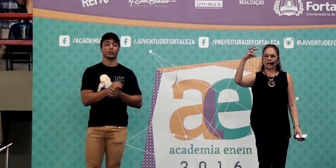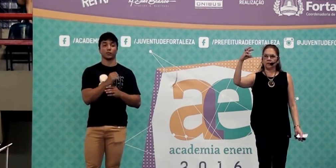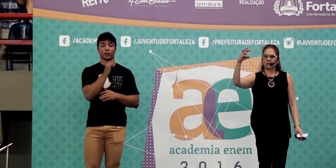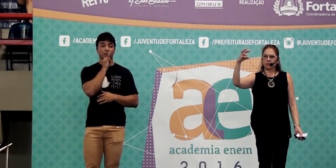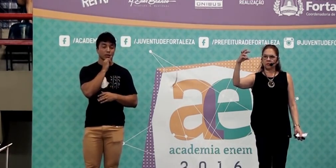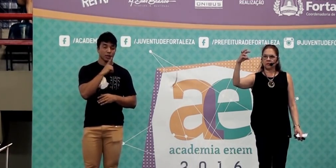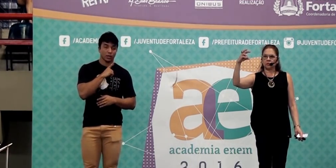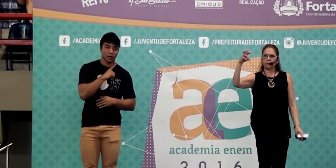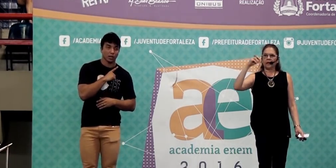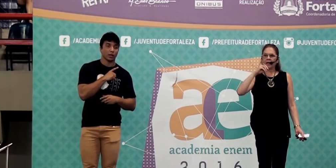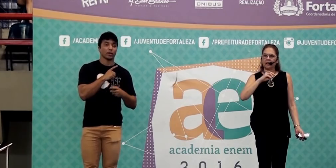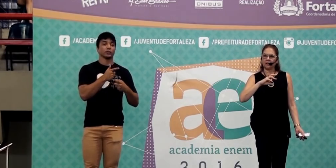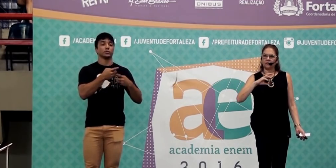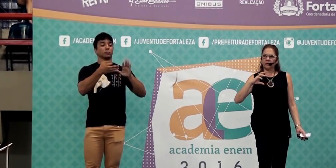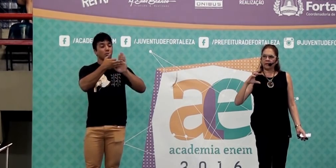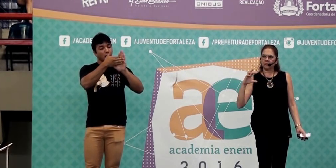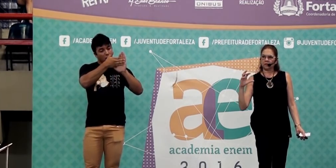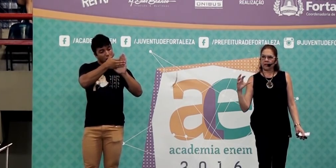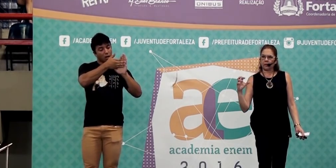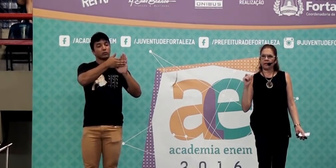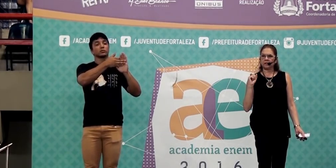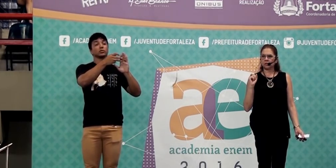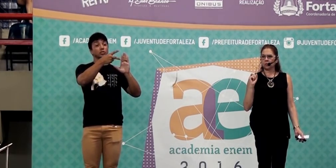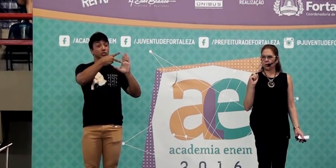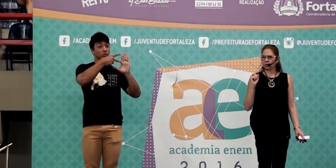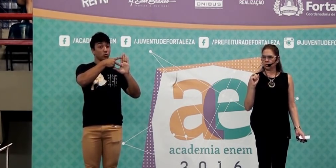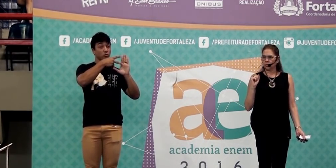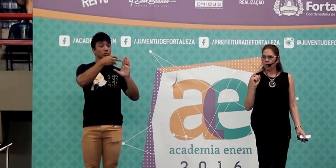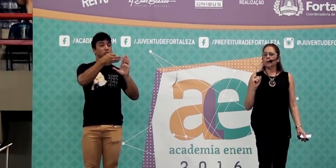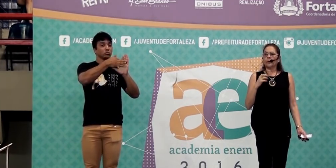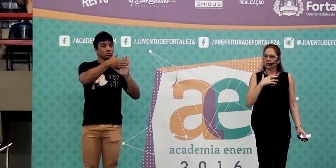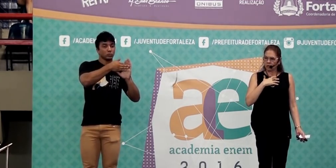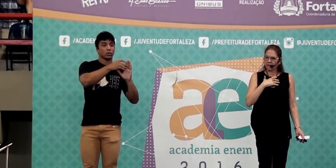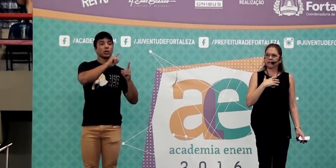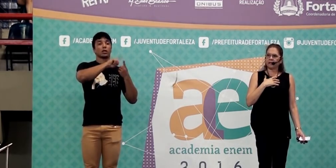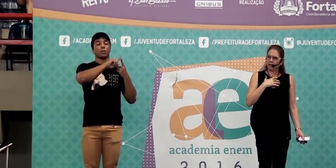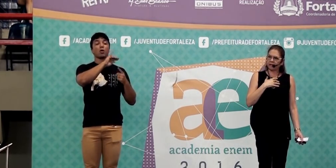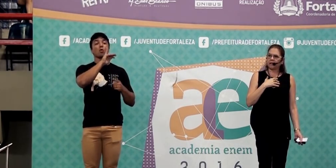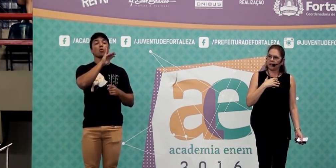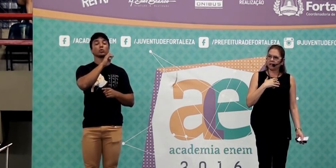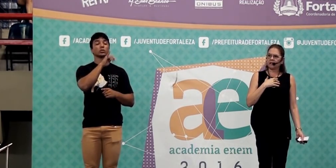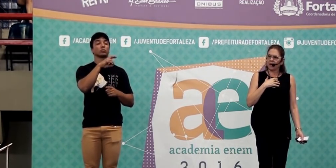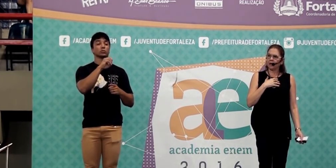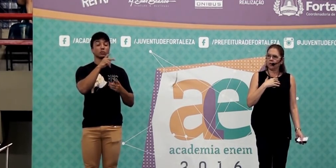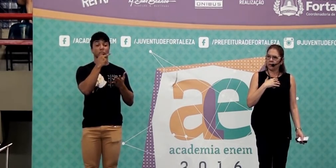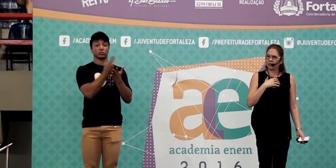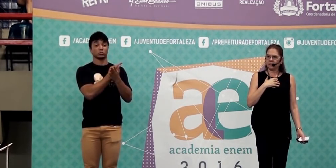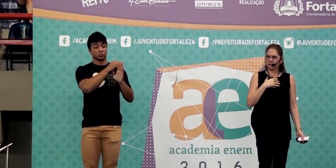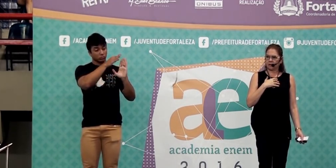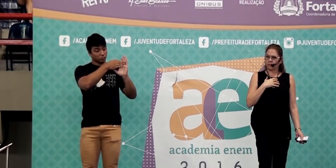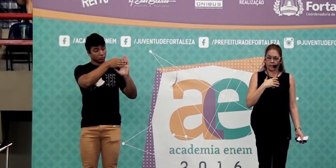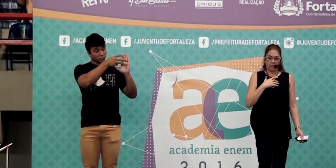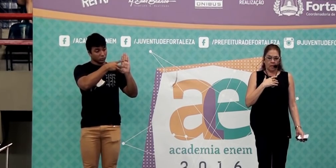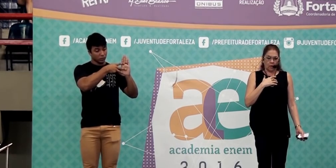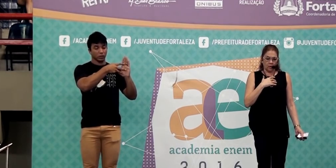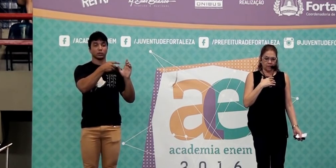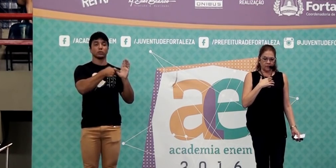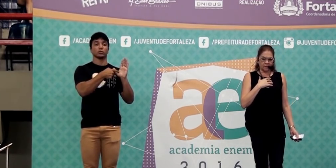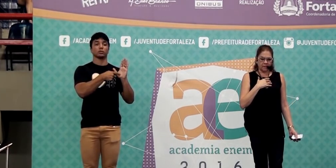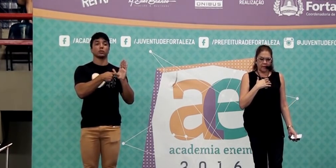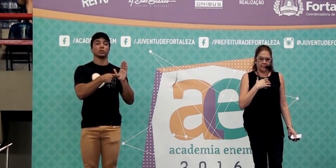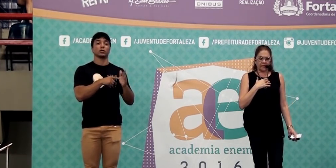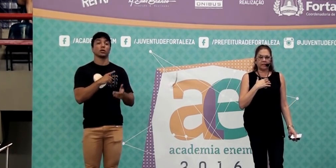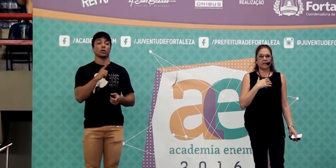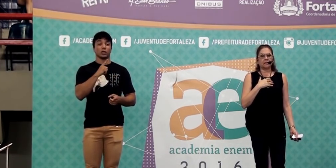cita as causas no segundo parágrafo e as consequências no outro. Pode ter certeza que isso é argumentação.